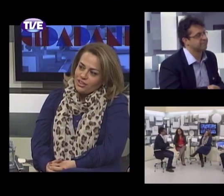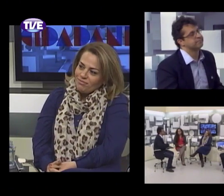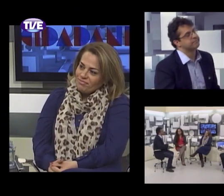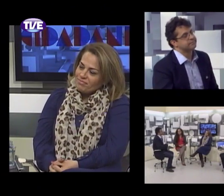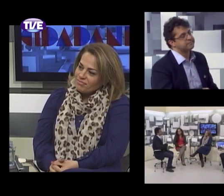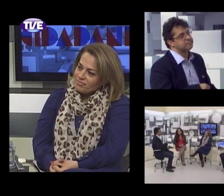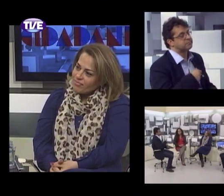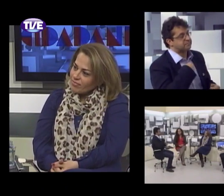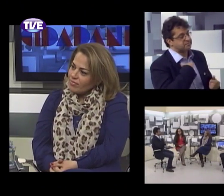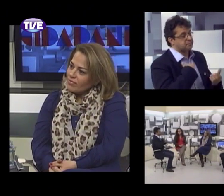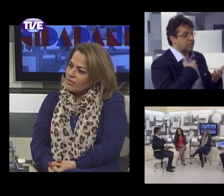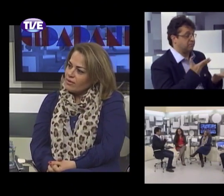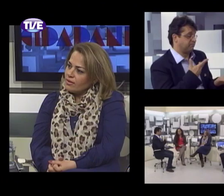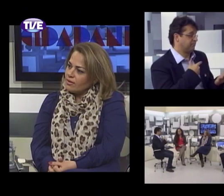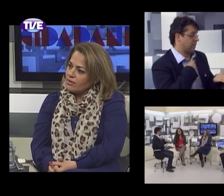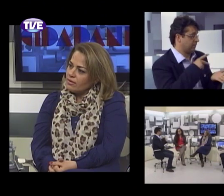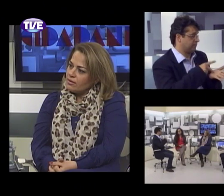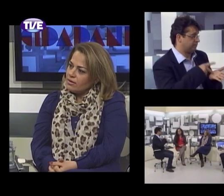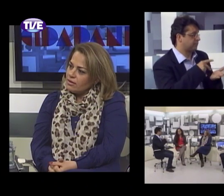Boa noite.